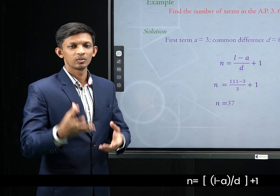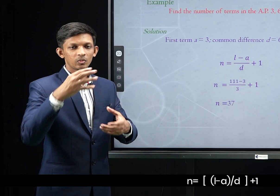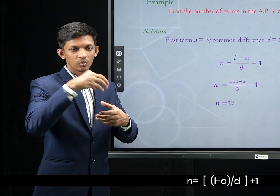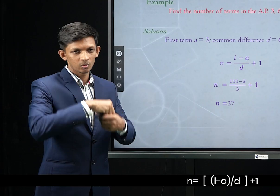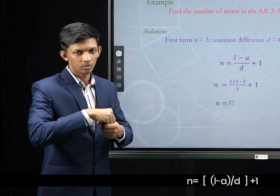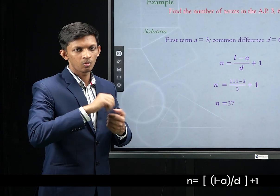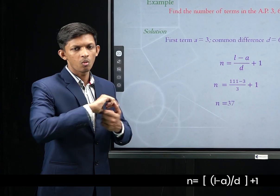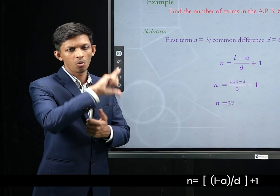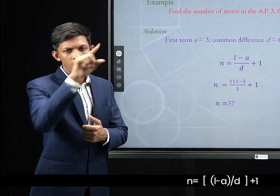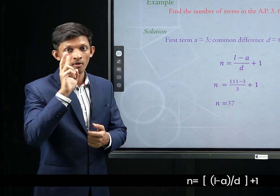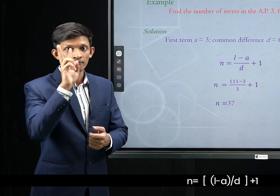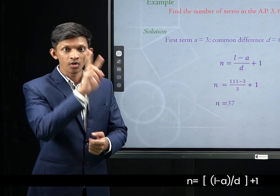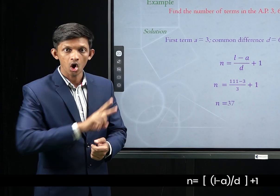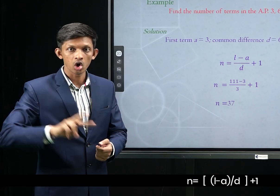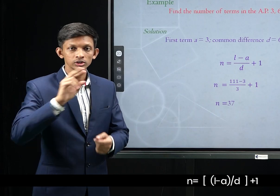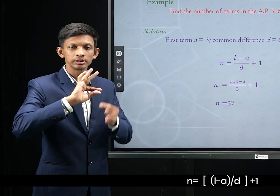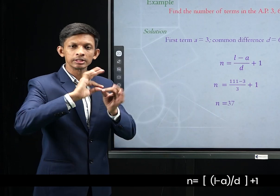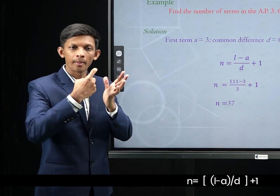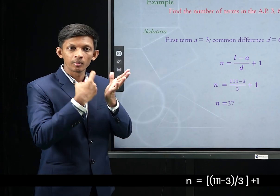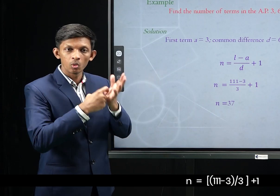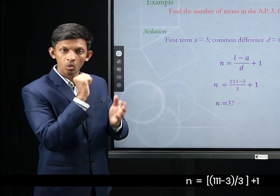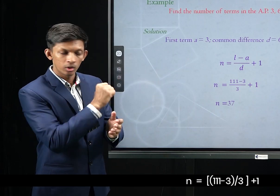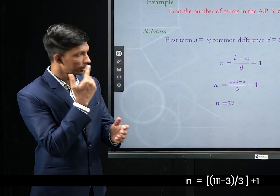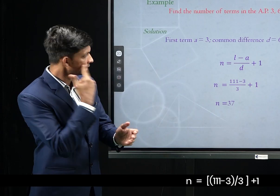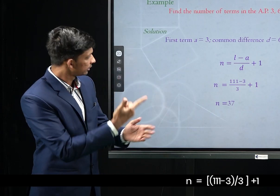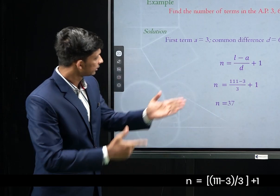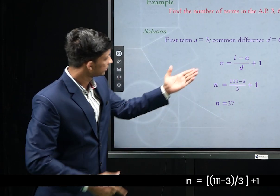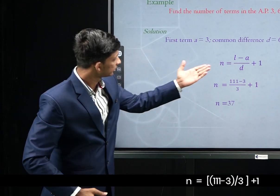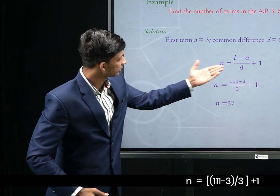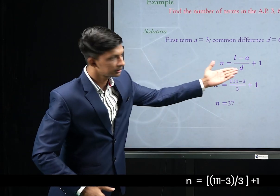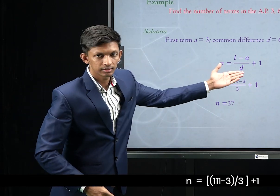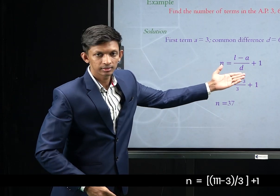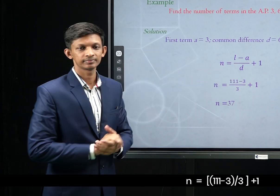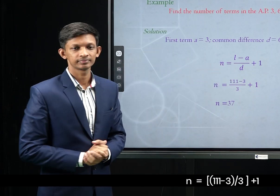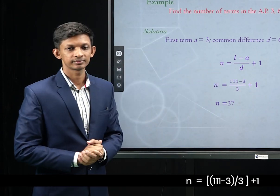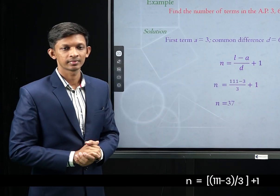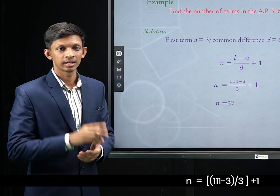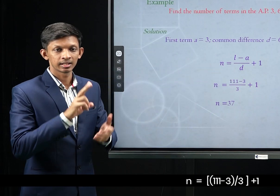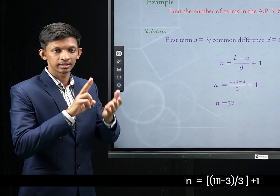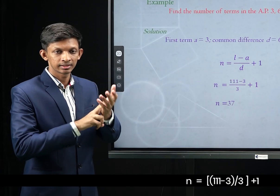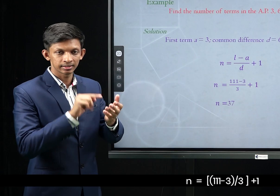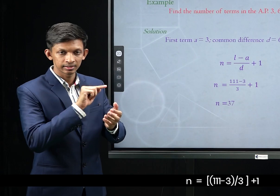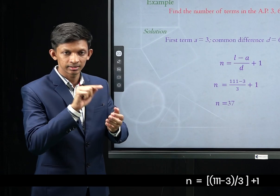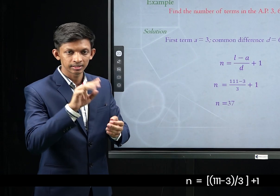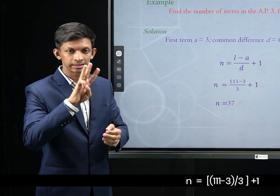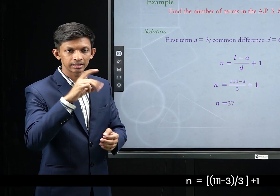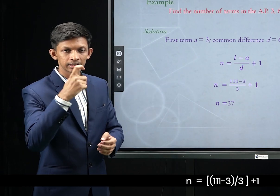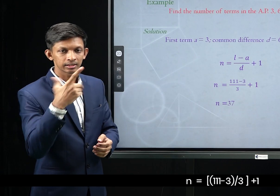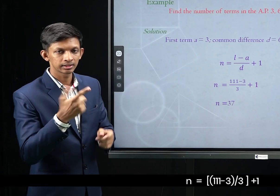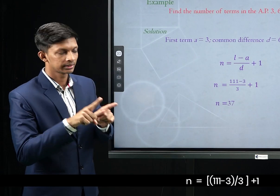7 கீழ் டி கூட்டல் 1 n ஈடு சதுர அடைப்புக்குறிக்குள் 111 கழித்தல் 3